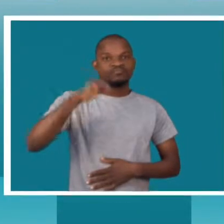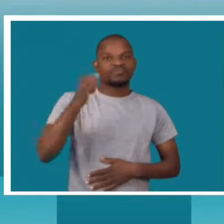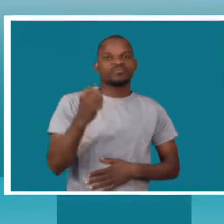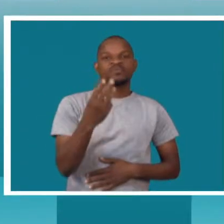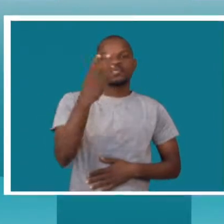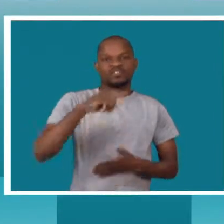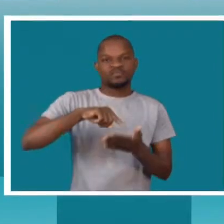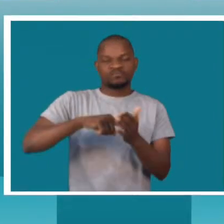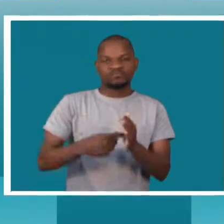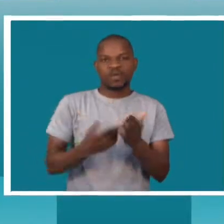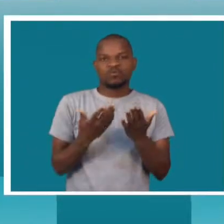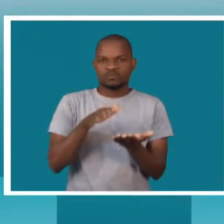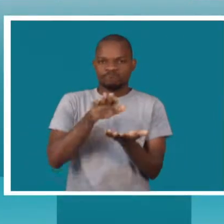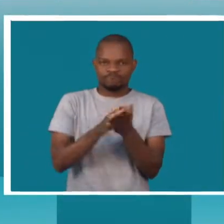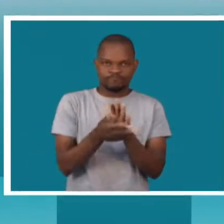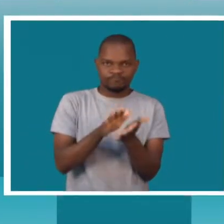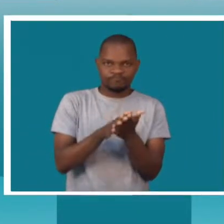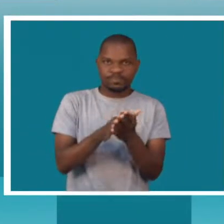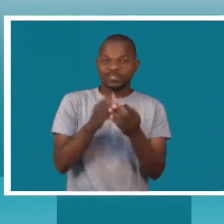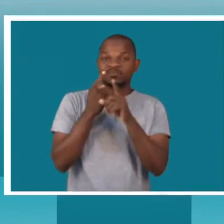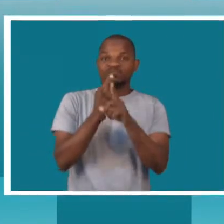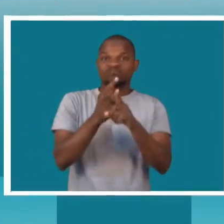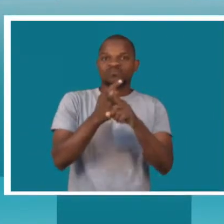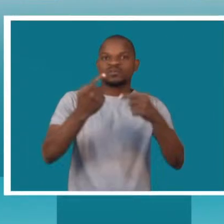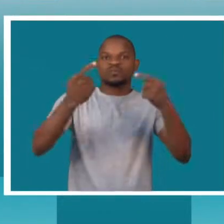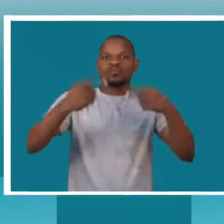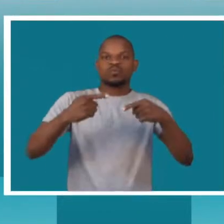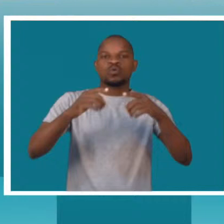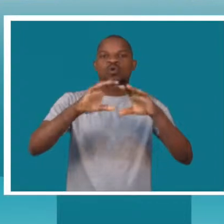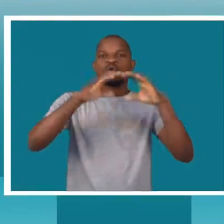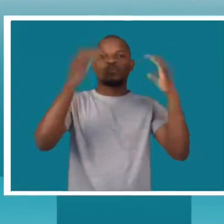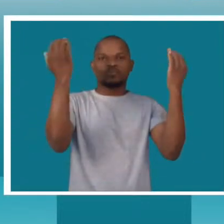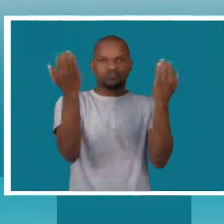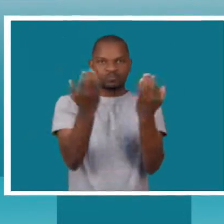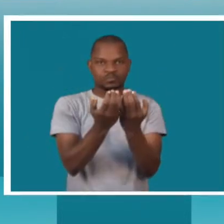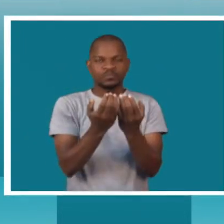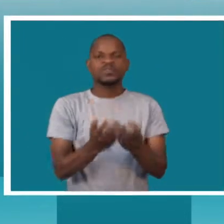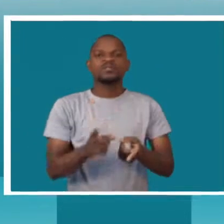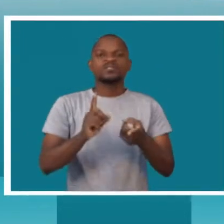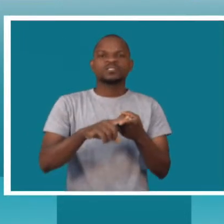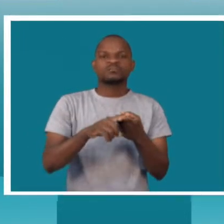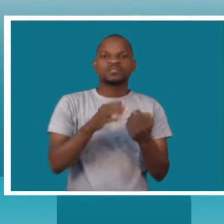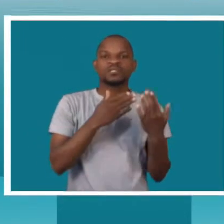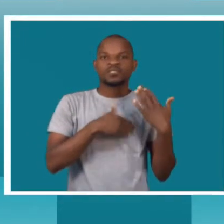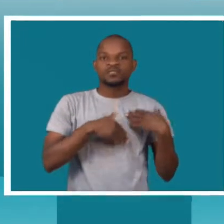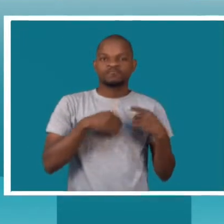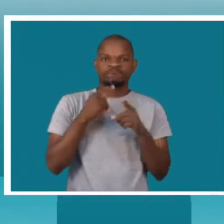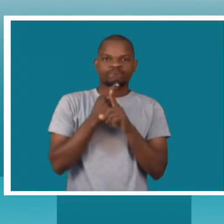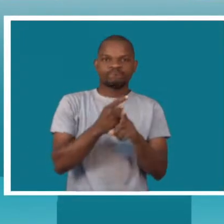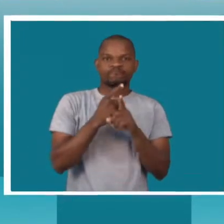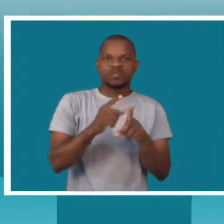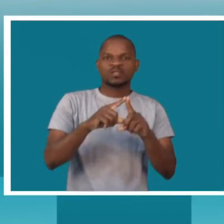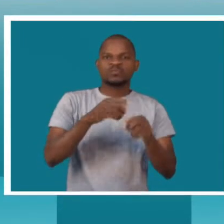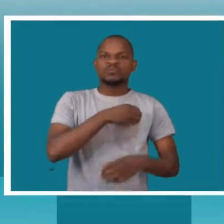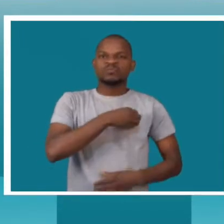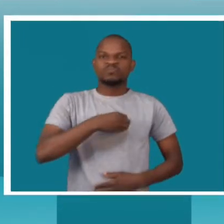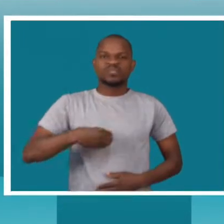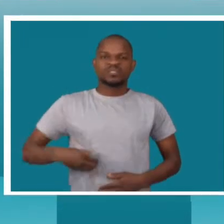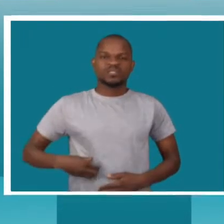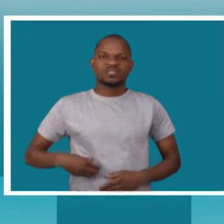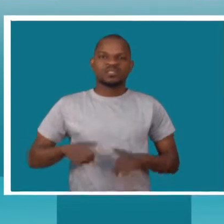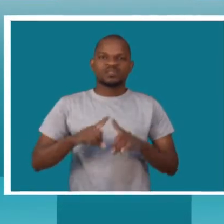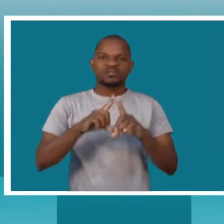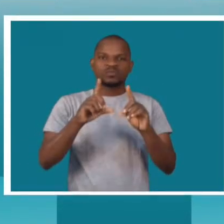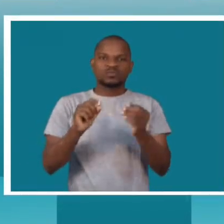prepara-se para o Mundial. Aliás, também é candidato a presidente dos estudantes da